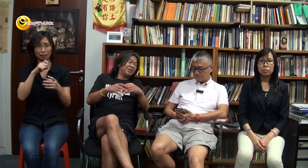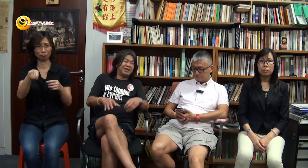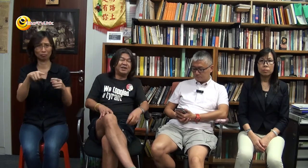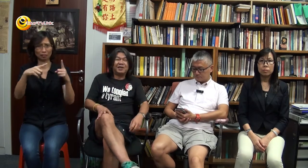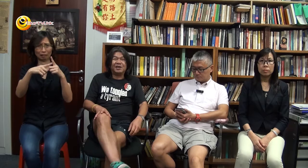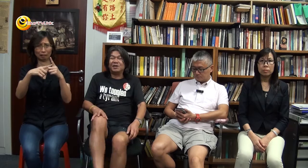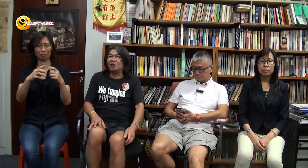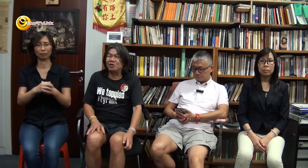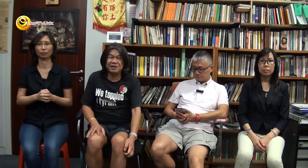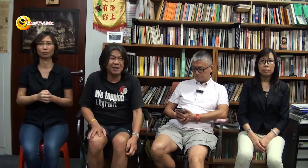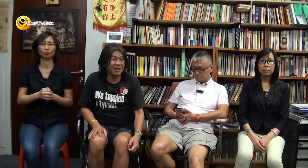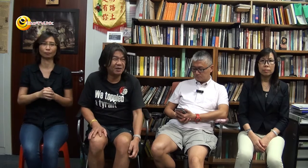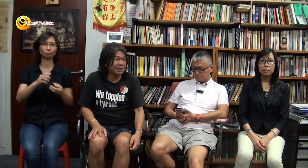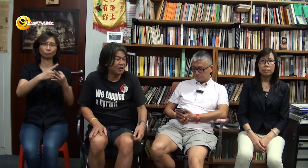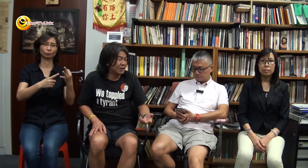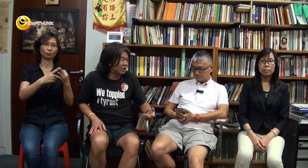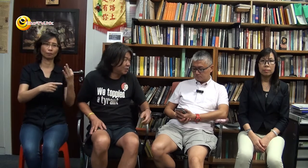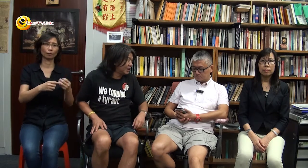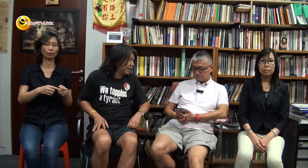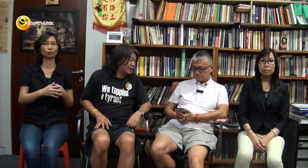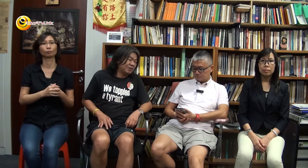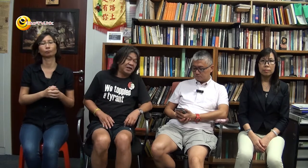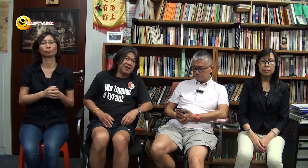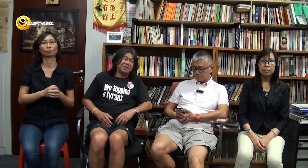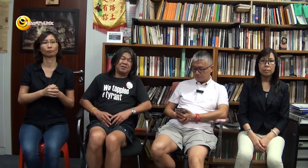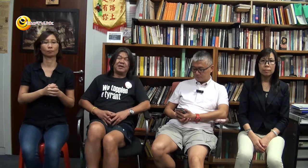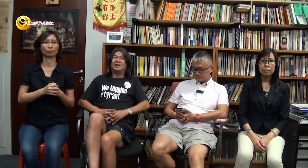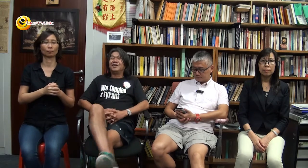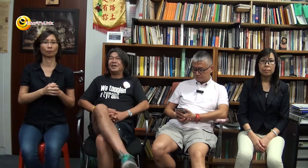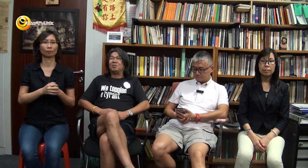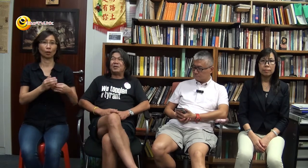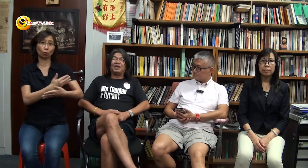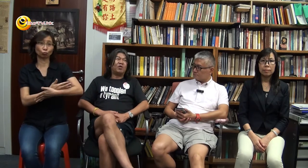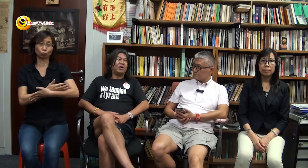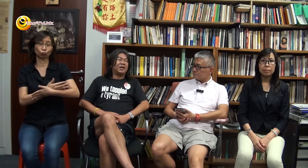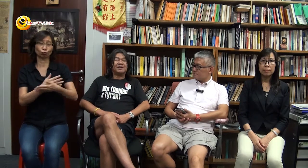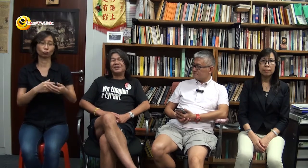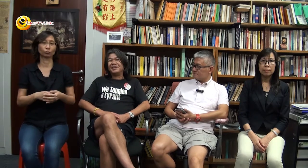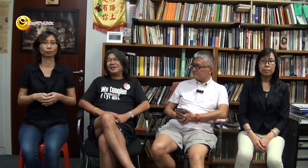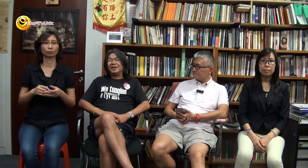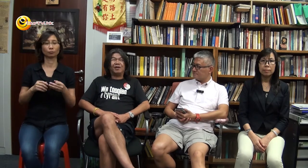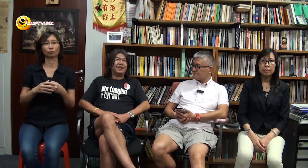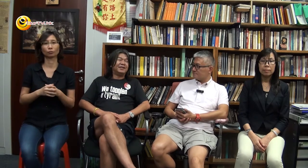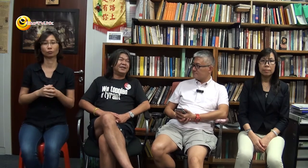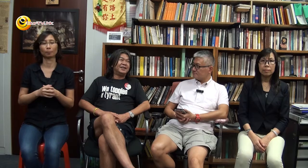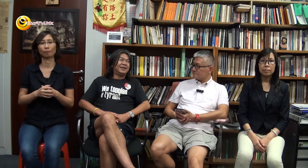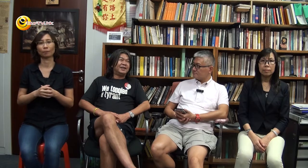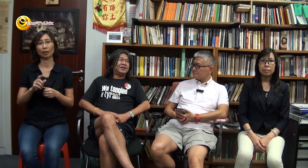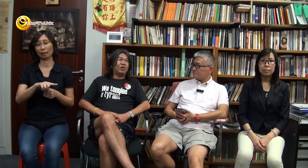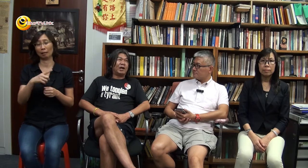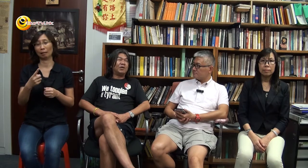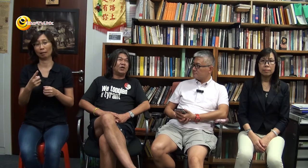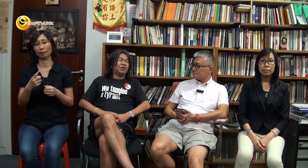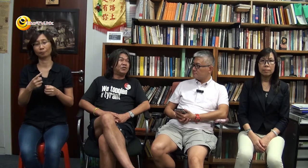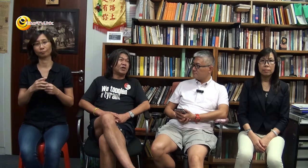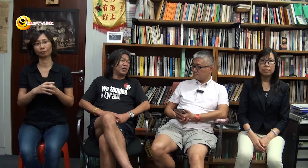啊嘛？就揾啲所謂律師啊，阿蘇錦良喺加拿大翻嚟㗎，係咪？冇乜嘢撈係咪啊？好啦，